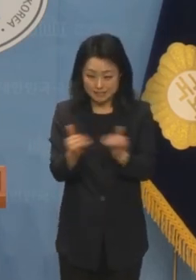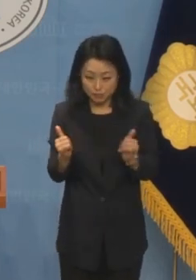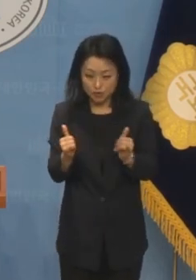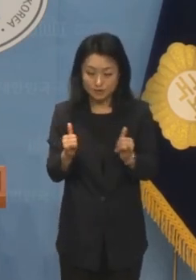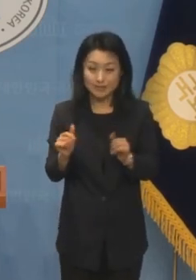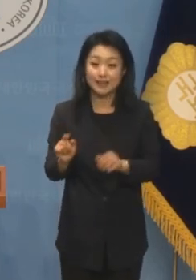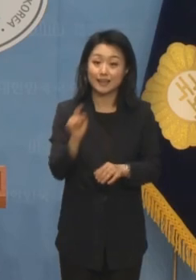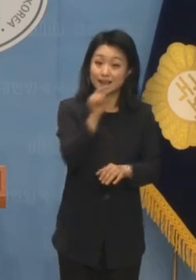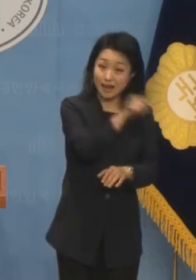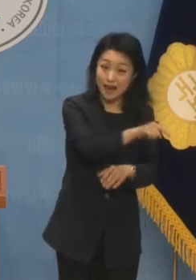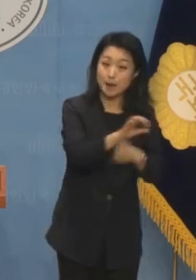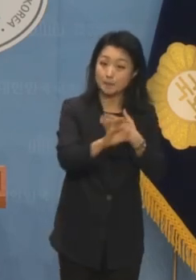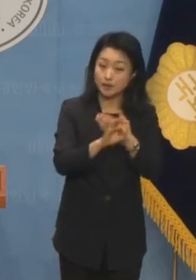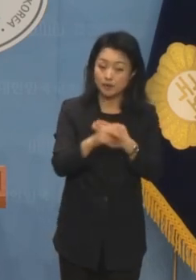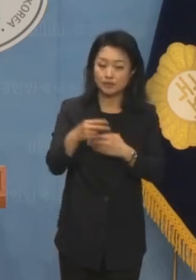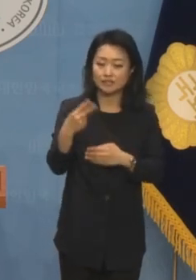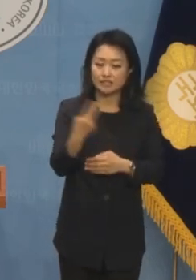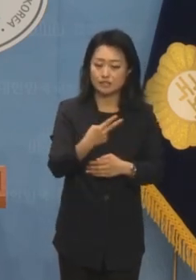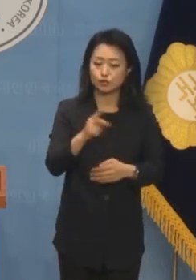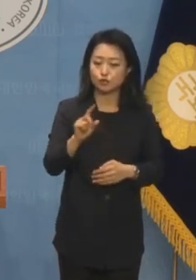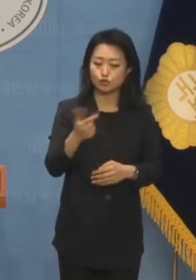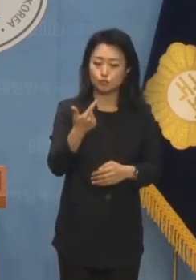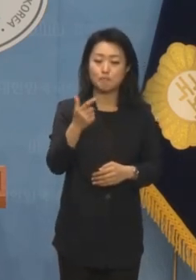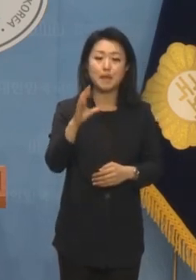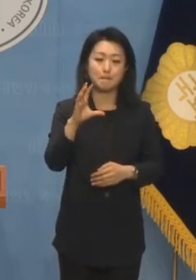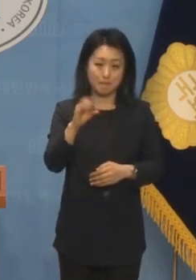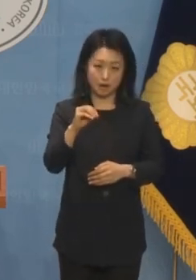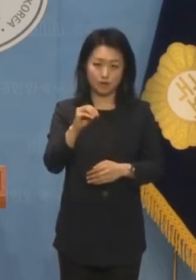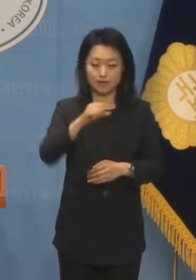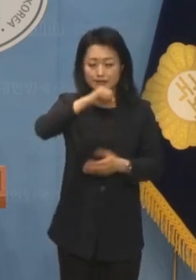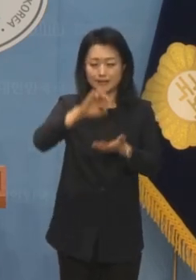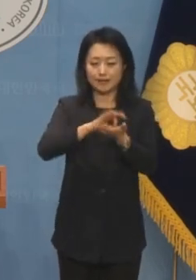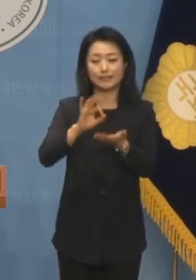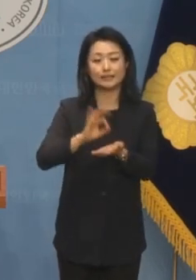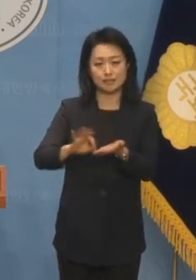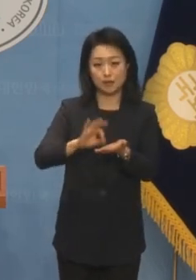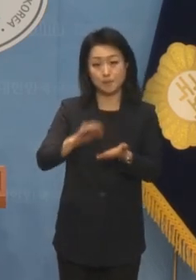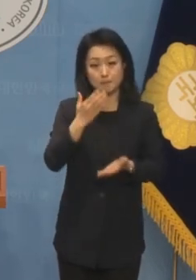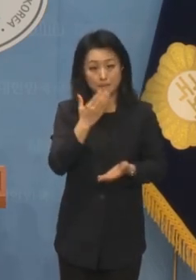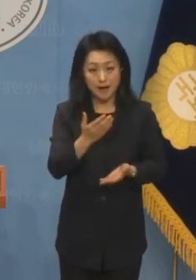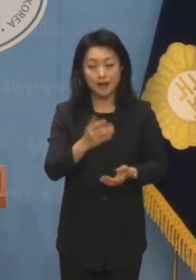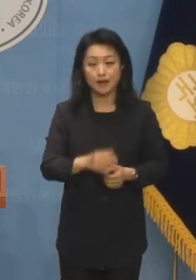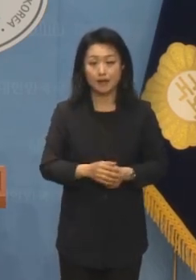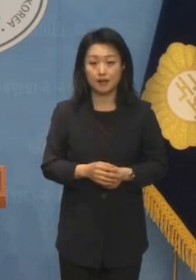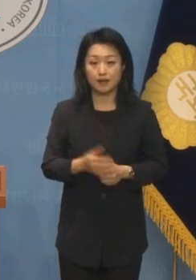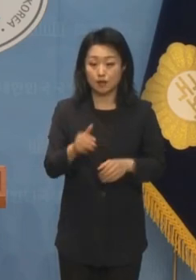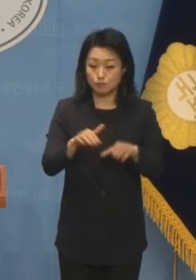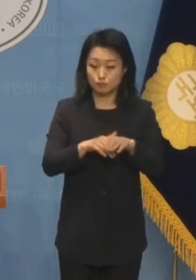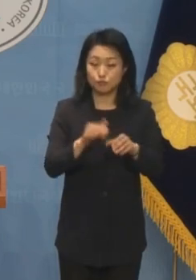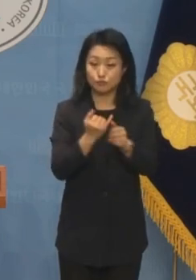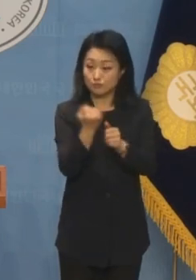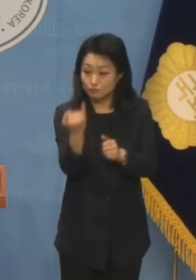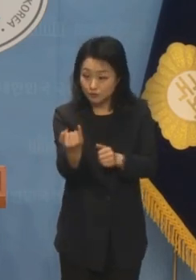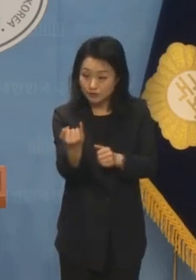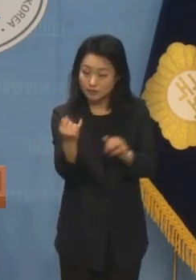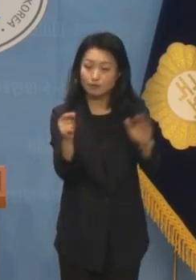꾸렸다면 2,600만 원이면 충분했을 예산이 김 여사 방문으로